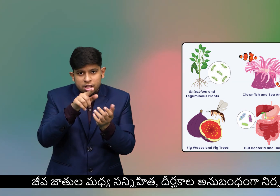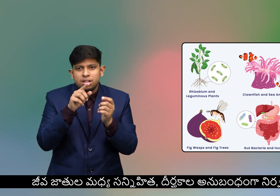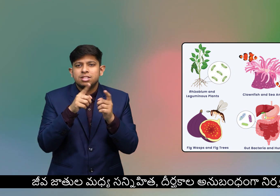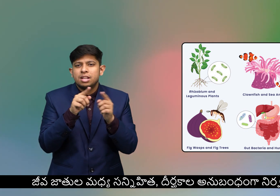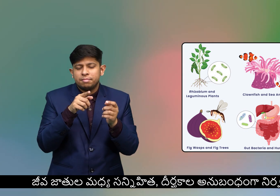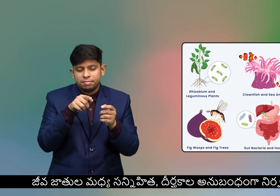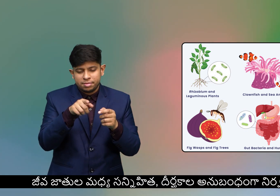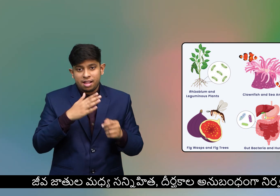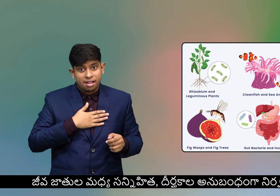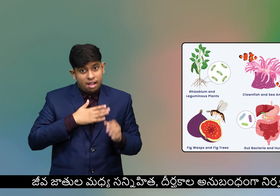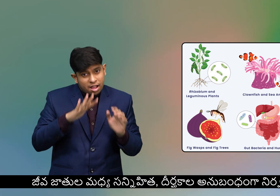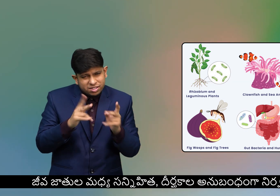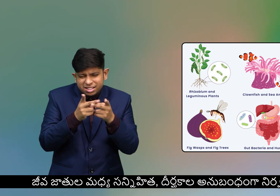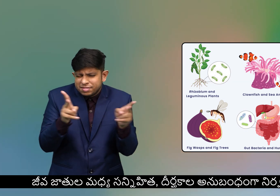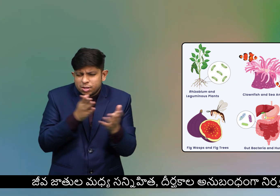అనుబంధంగా నిర్వచించబడింది.